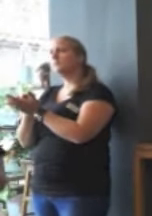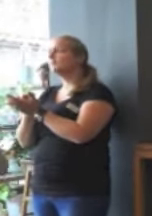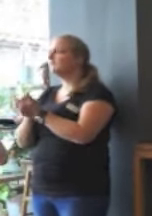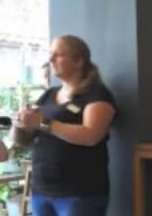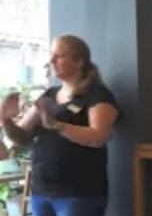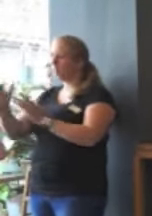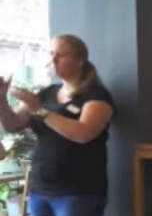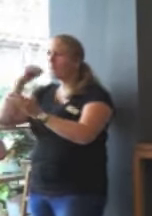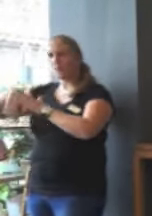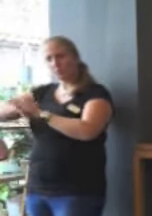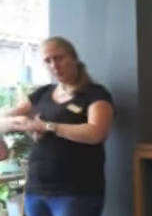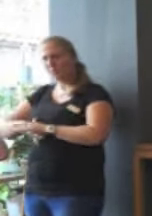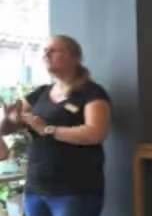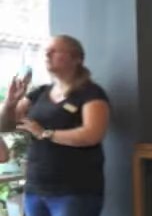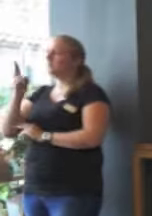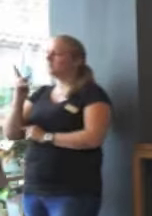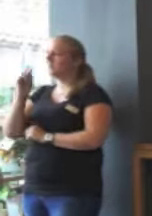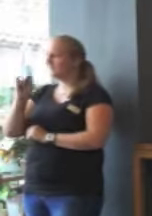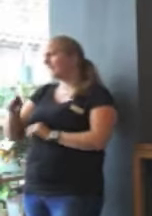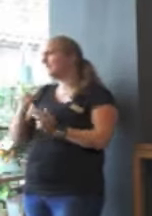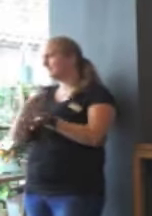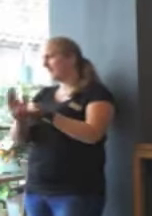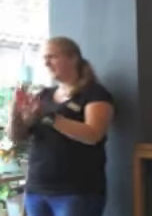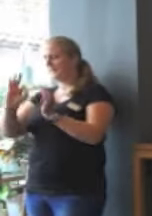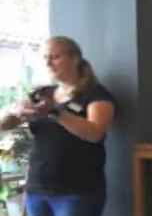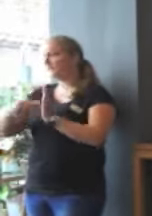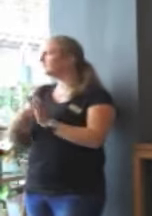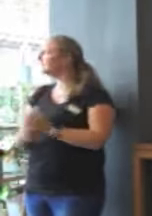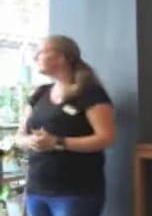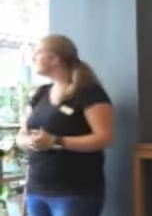liten bakgrund som ska Kerstin berätta om själva projektet.